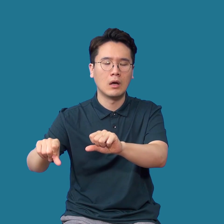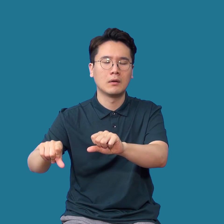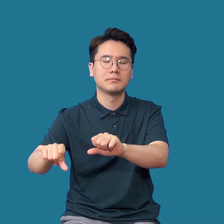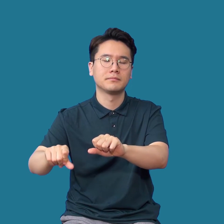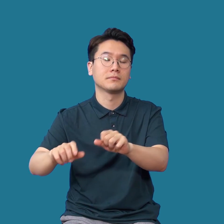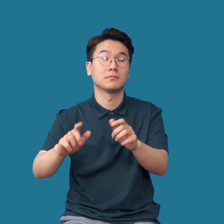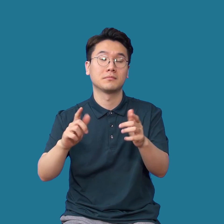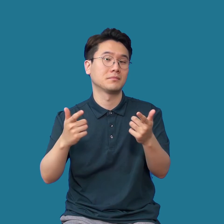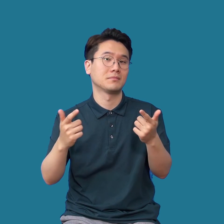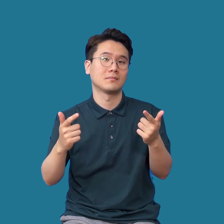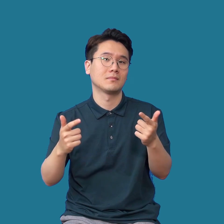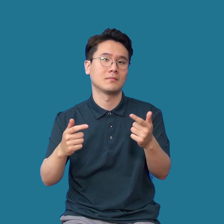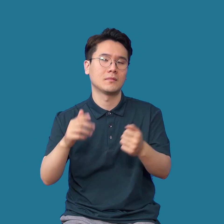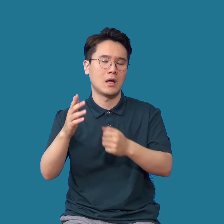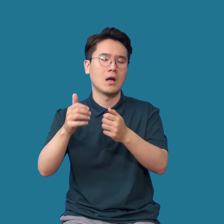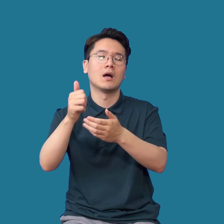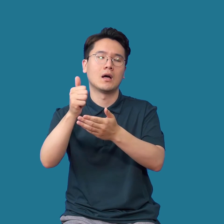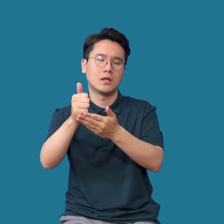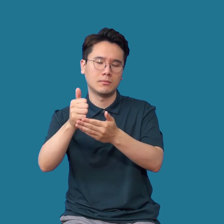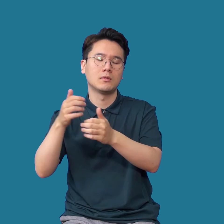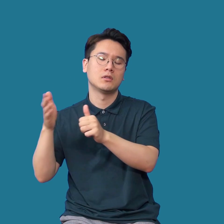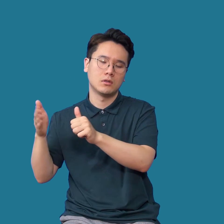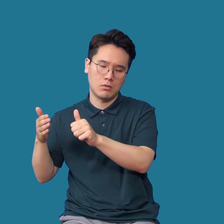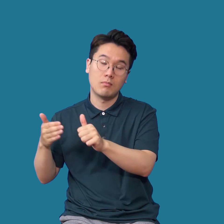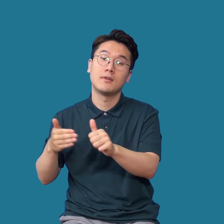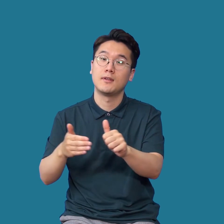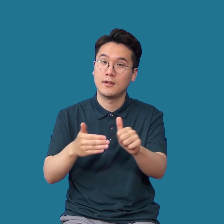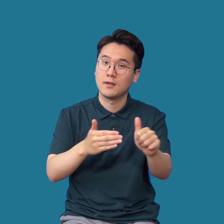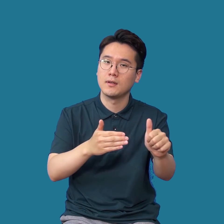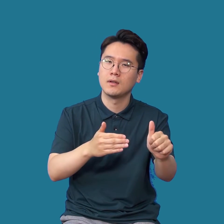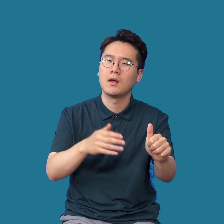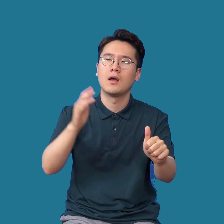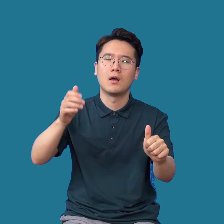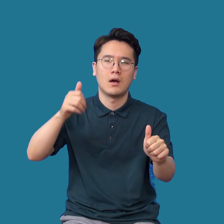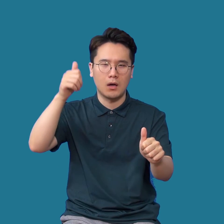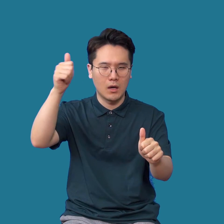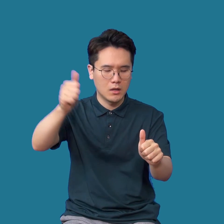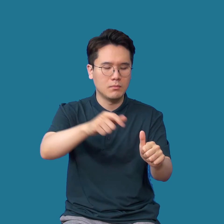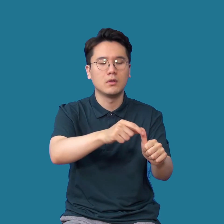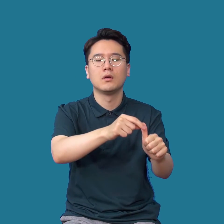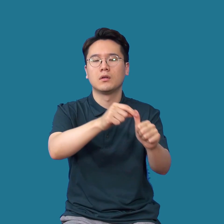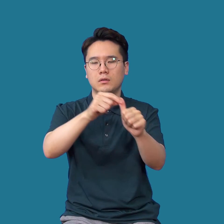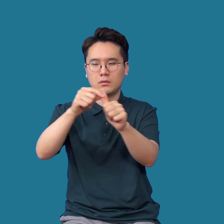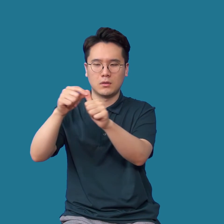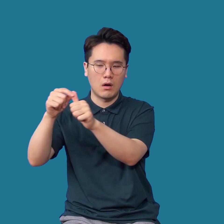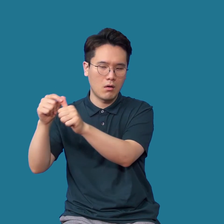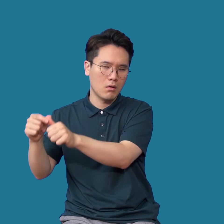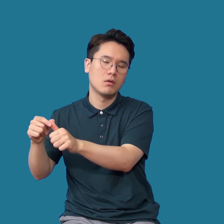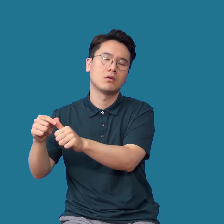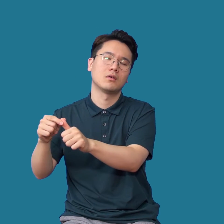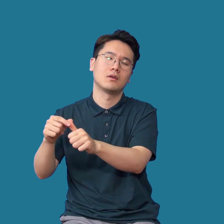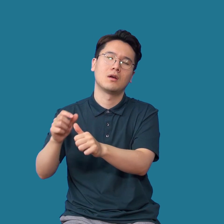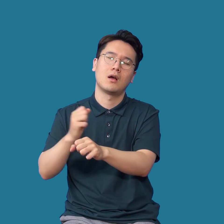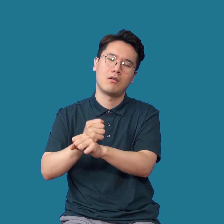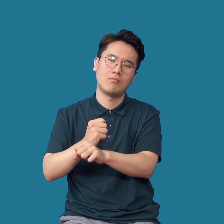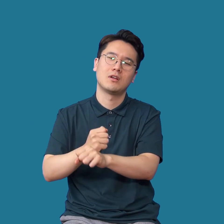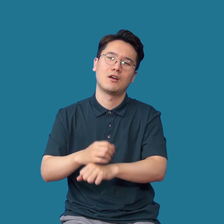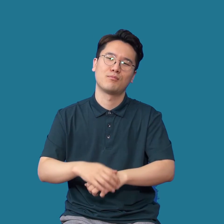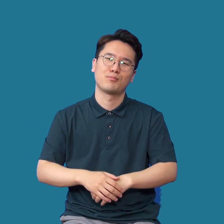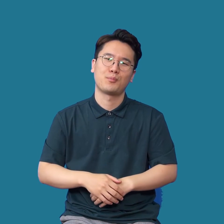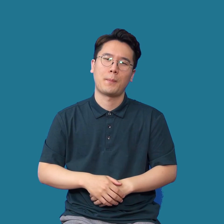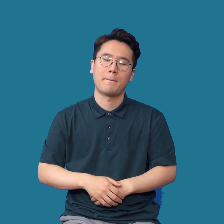하나님의 섭리 가운데 하나님이 데려가신 것입니다. 물론 음주사고를 한 그 음주운전을